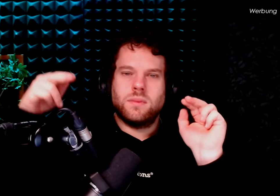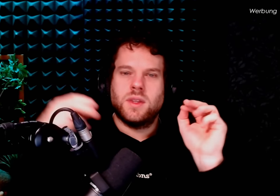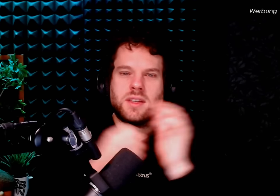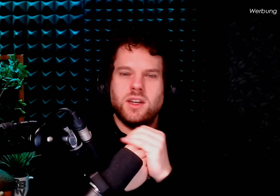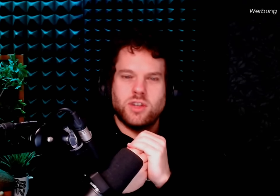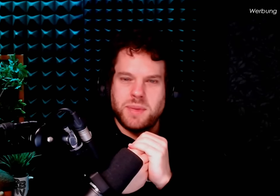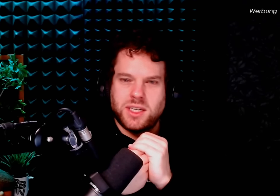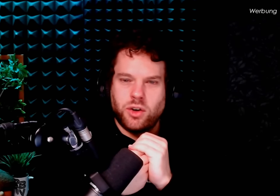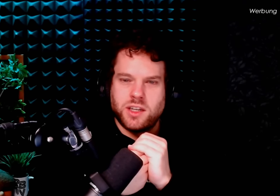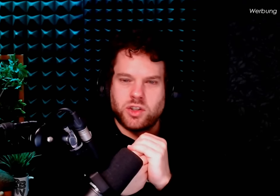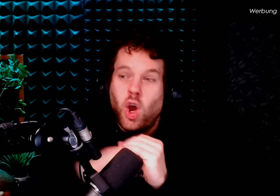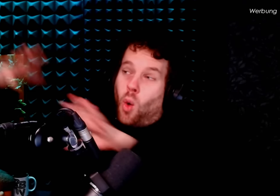sind und dann Meteorit ist so